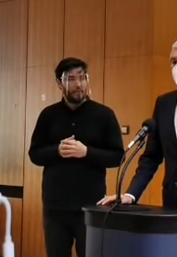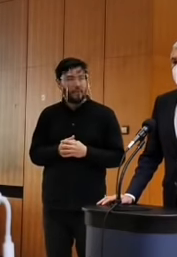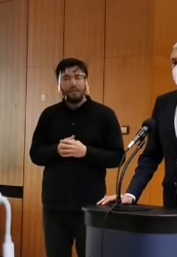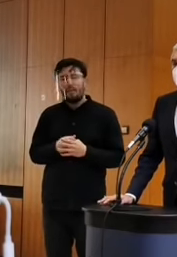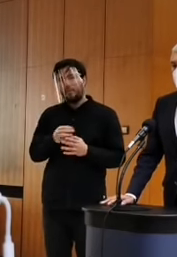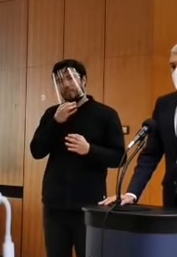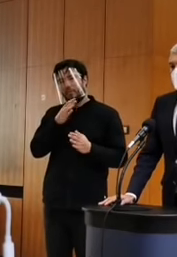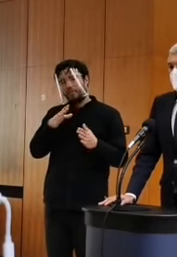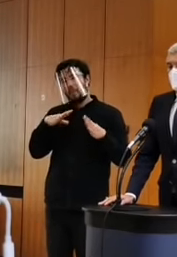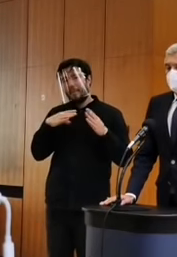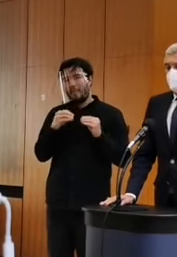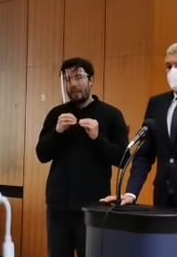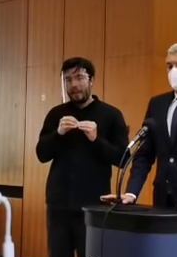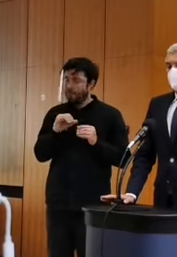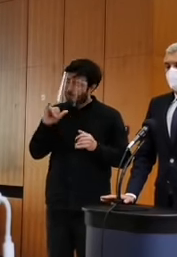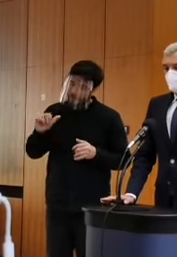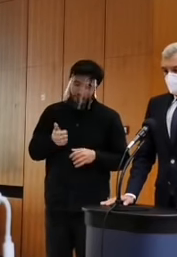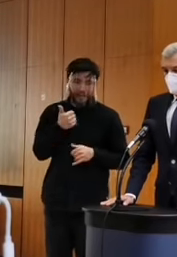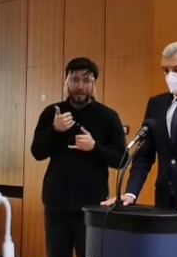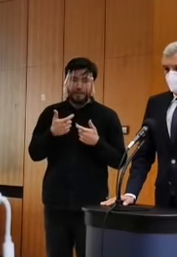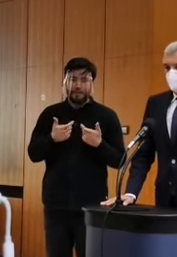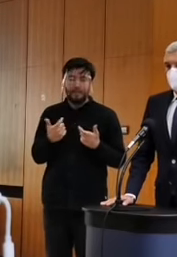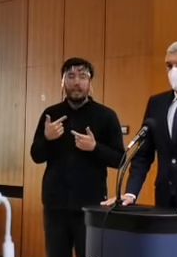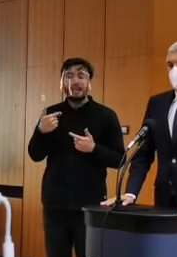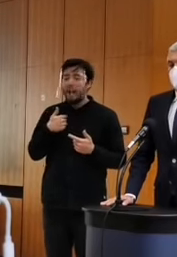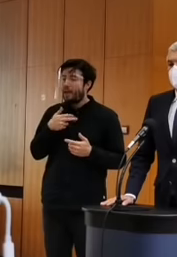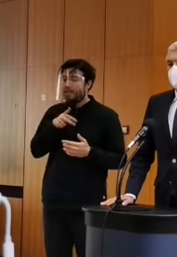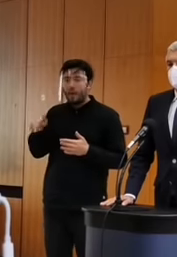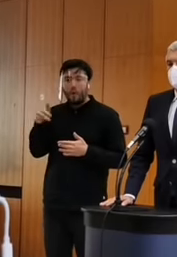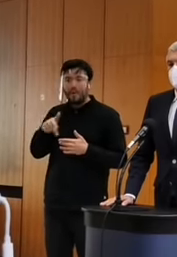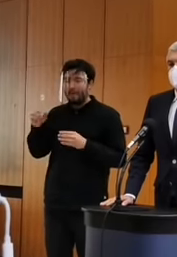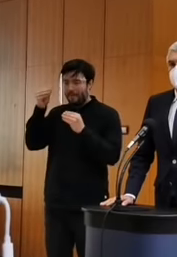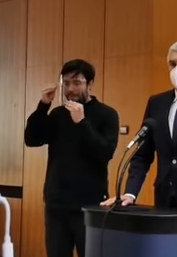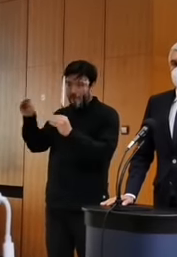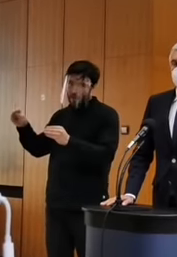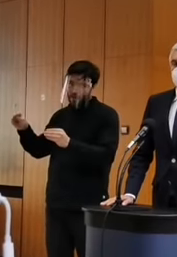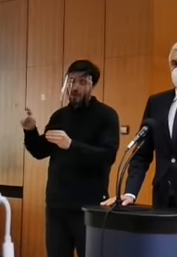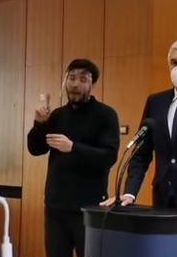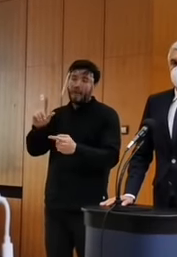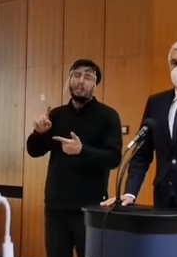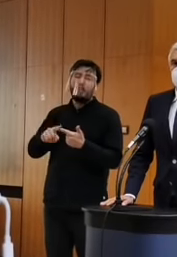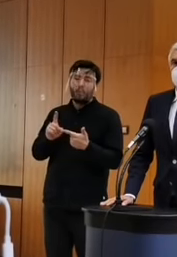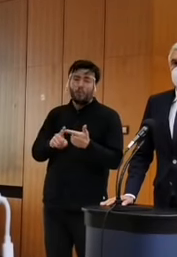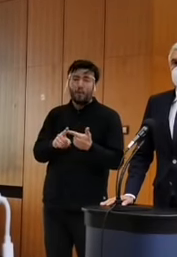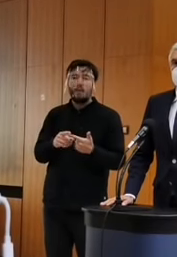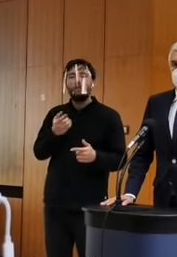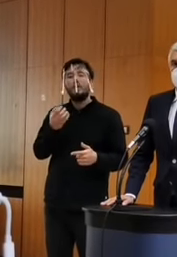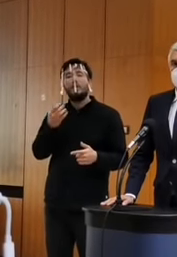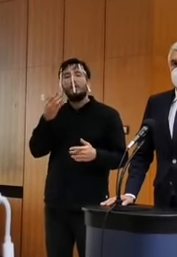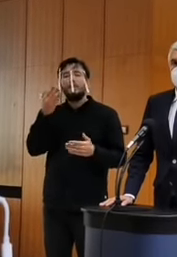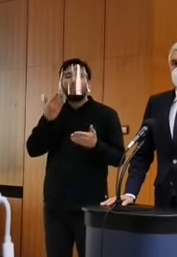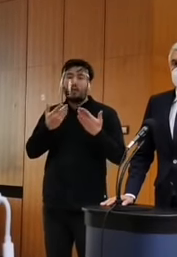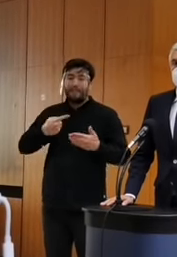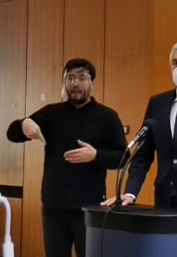No, pán Bariak, ešte raz. Ja nevítam, ale po ďalšie veci porovnajme sami, čo